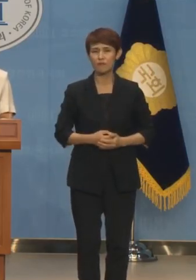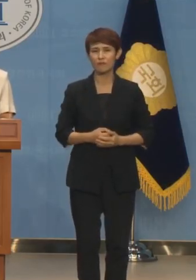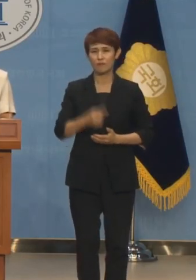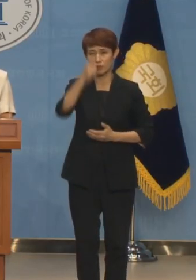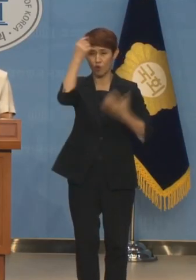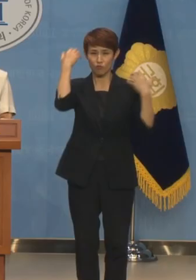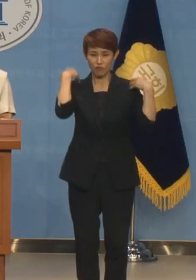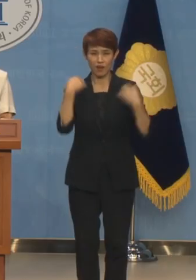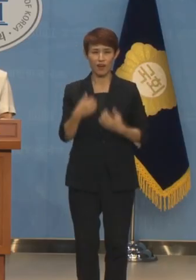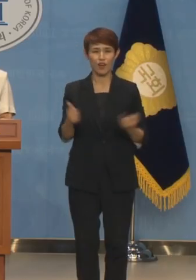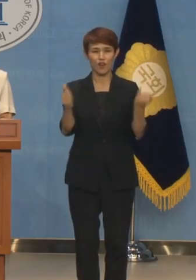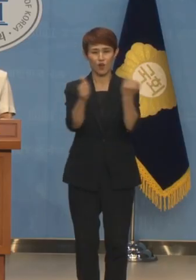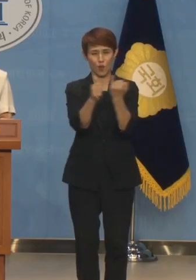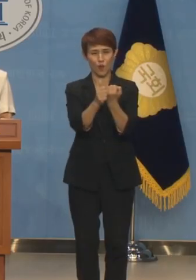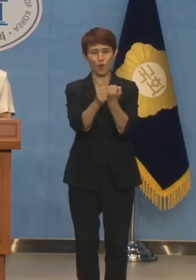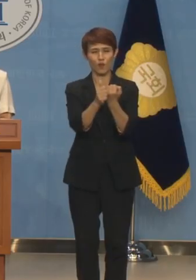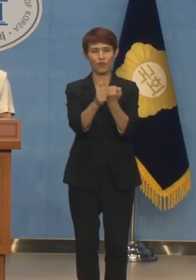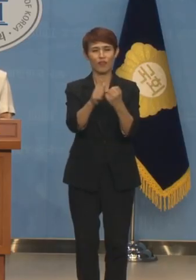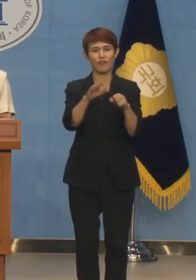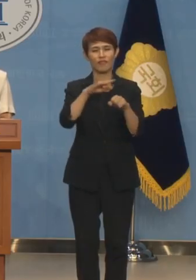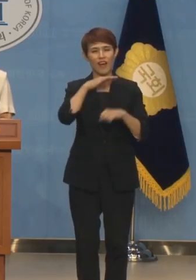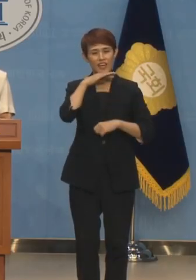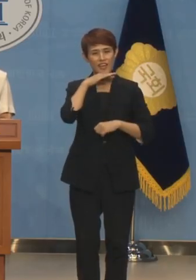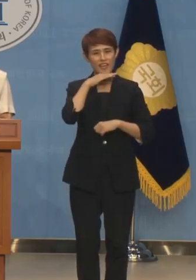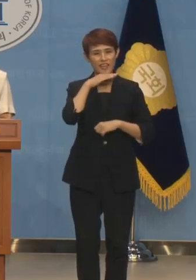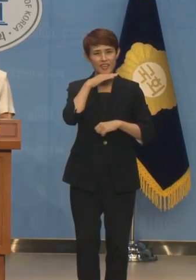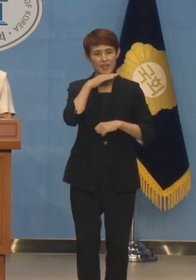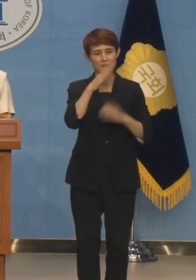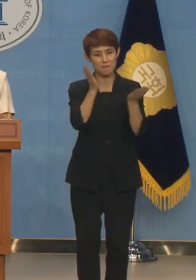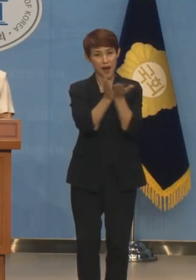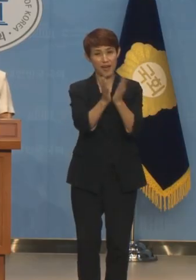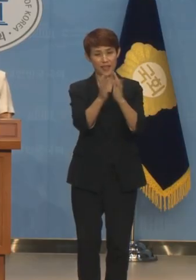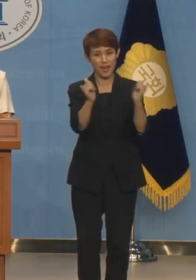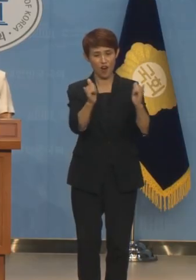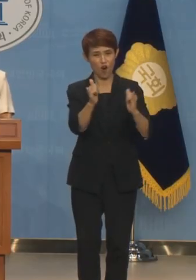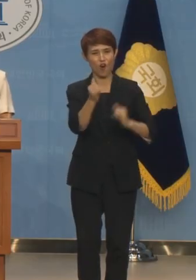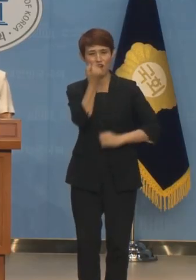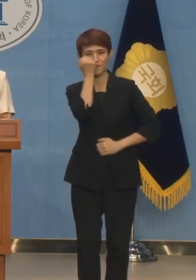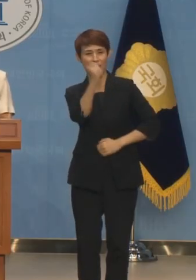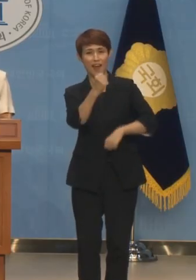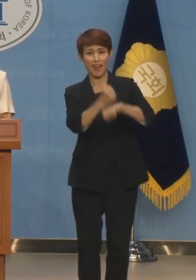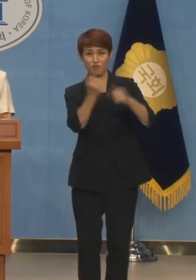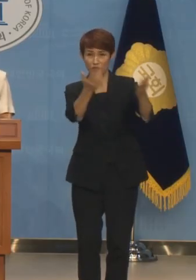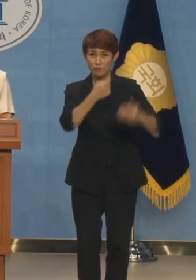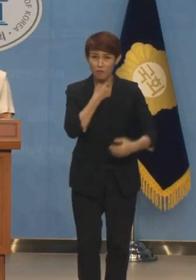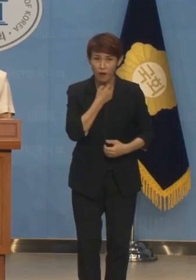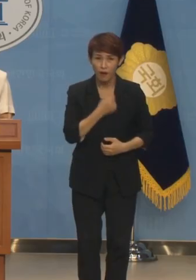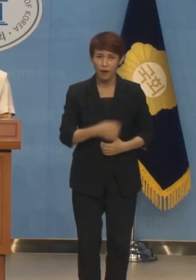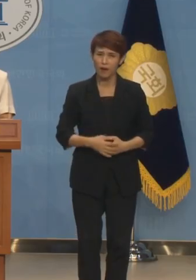국가가 결혼 정년기 청년들에게 KS 인증마크라도 붙여주려나 봅니다.